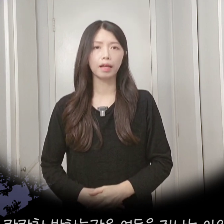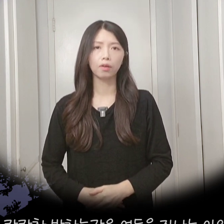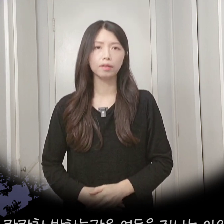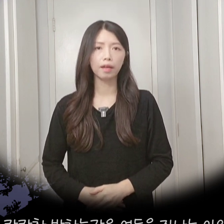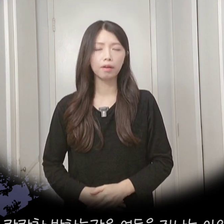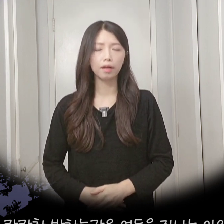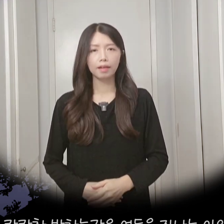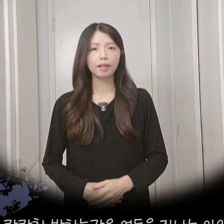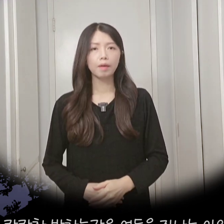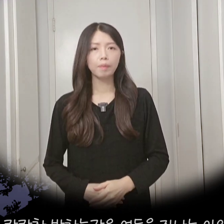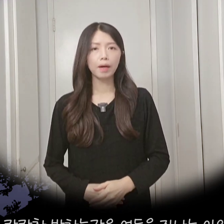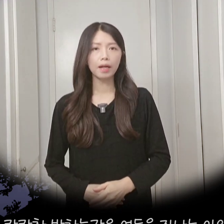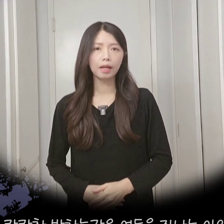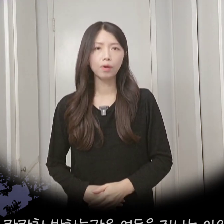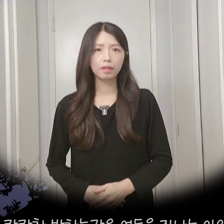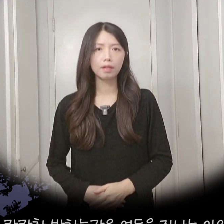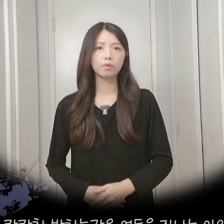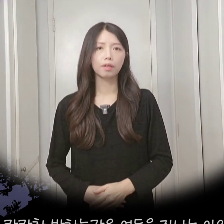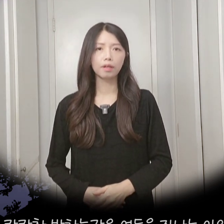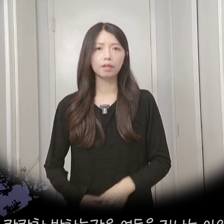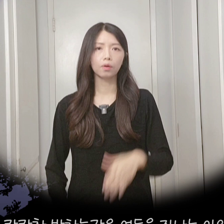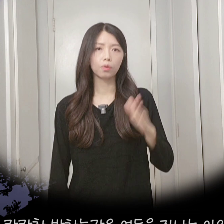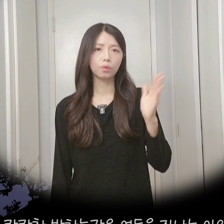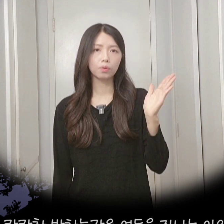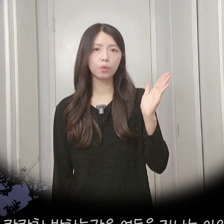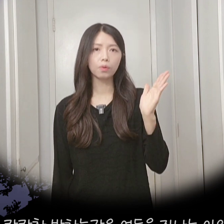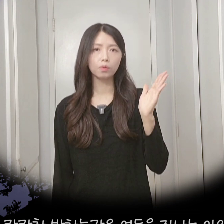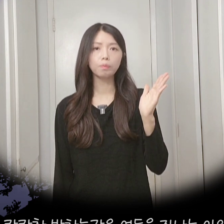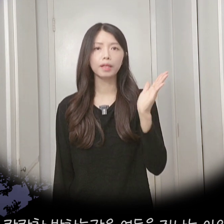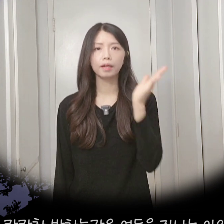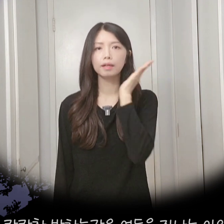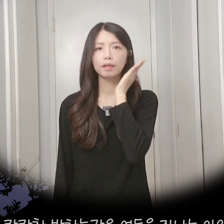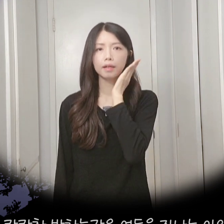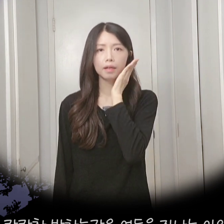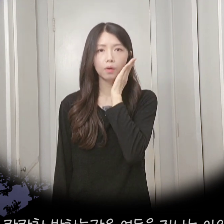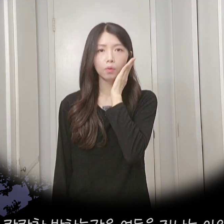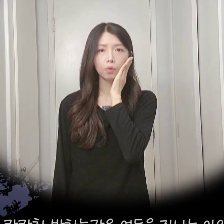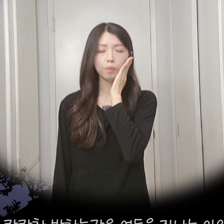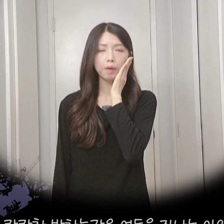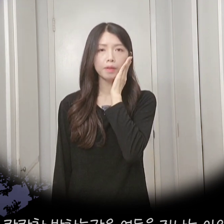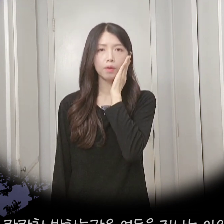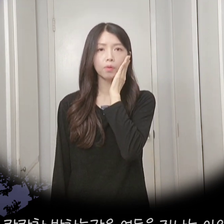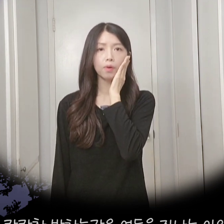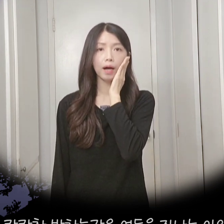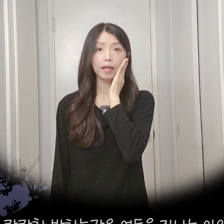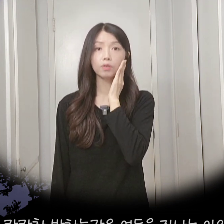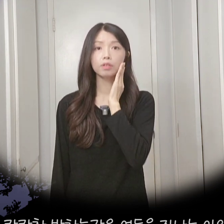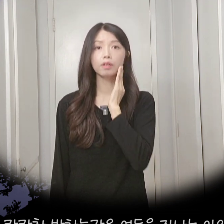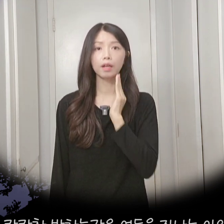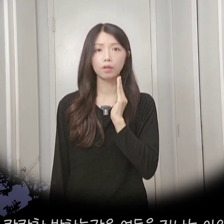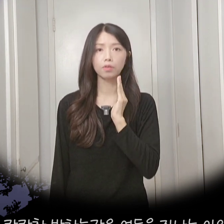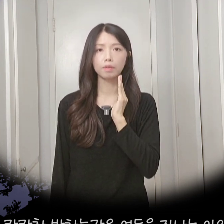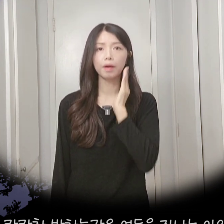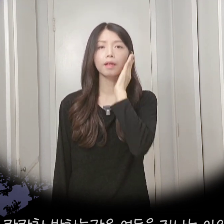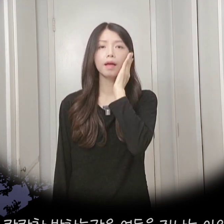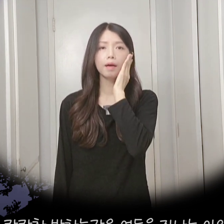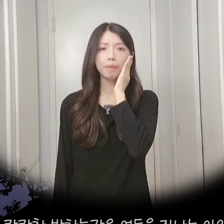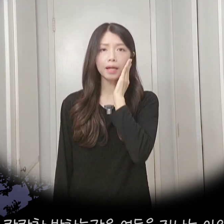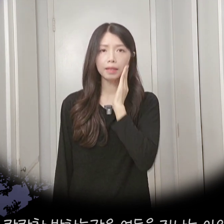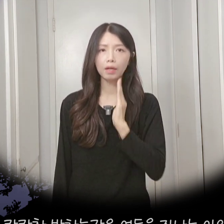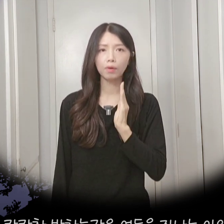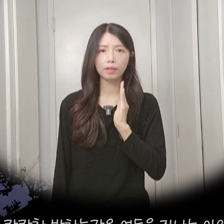합한 단어인데요. 일단 파랗다라고 한 뜻의 수어는 오른쪽 손바닥을 오른쪽 뺨에 대고 아래로 스쳐 내려가